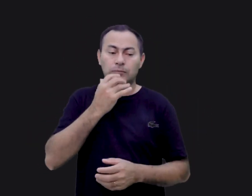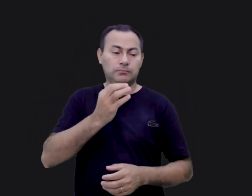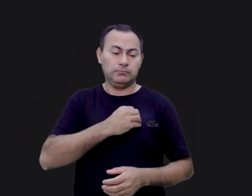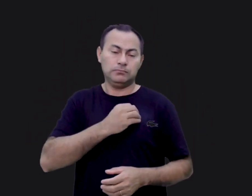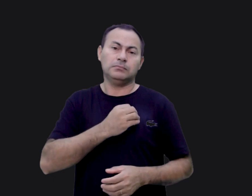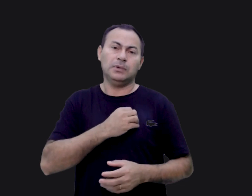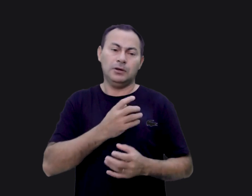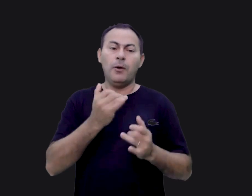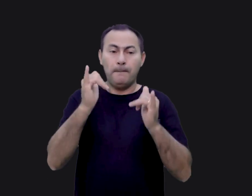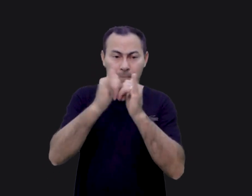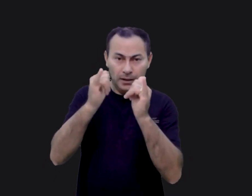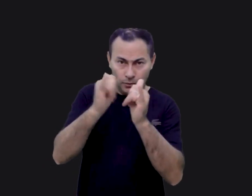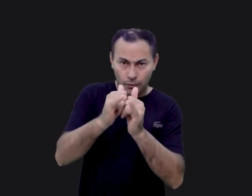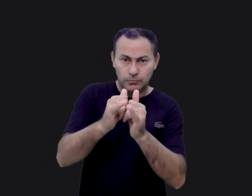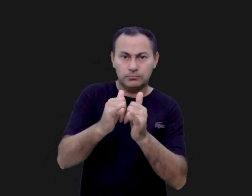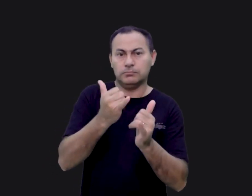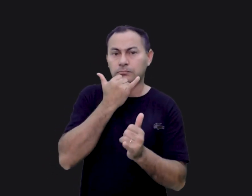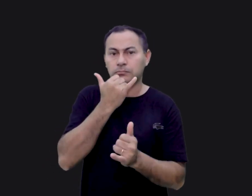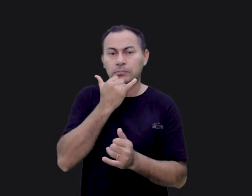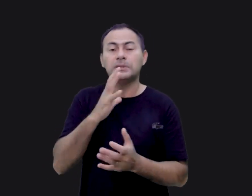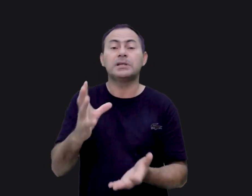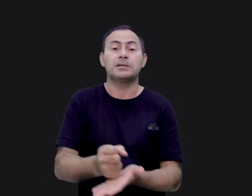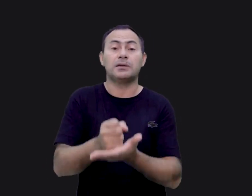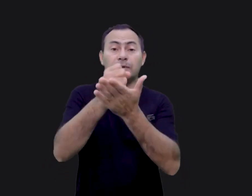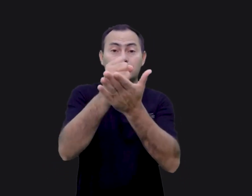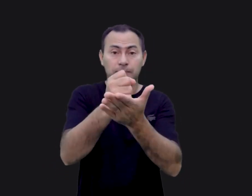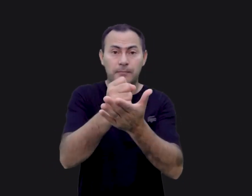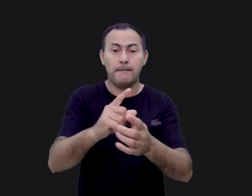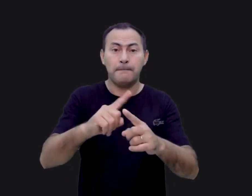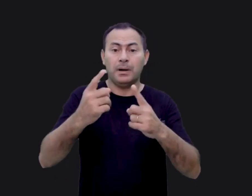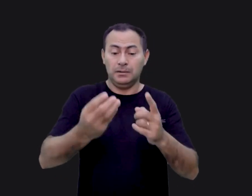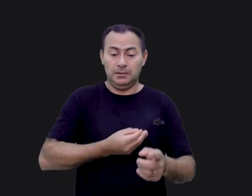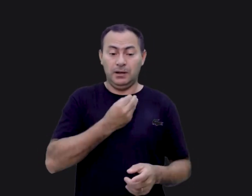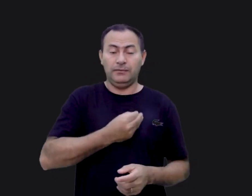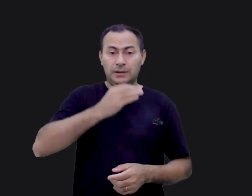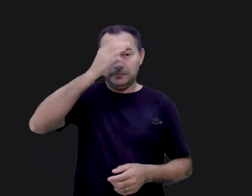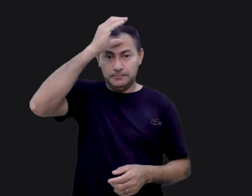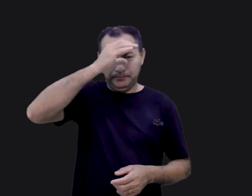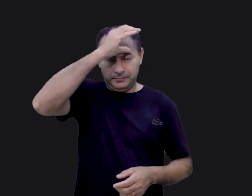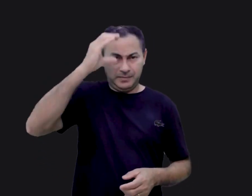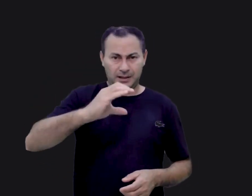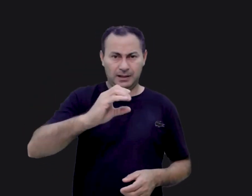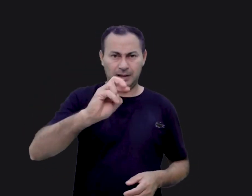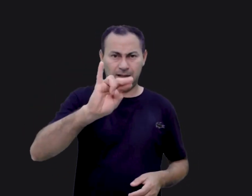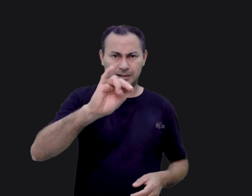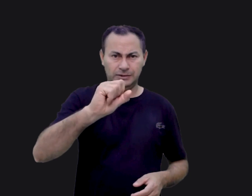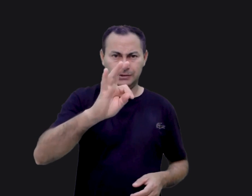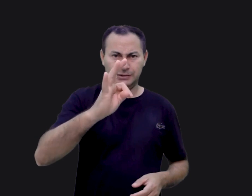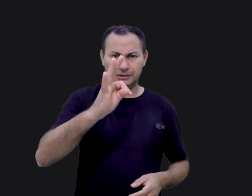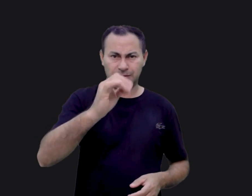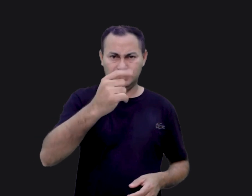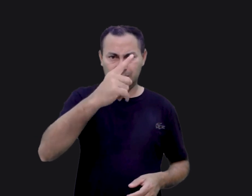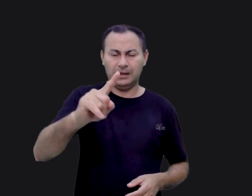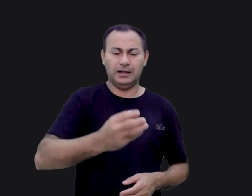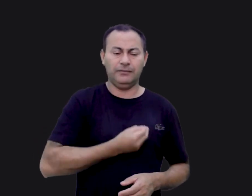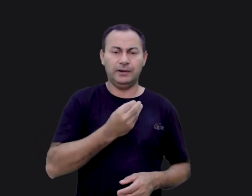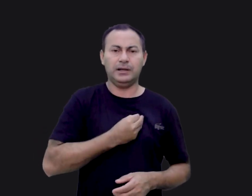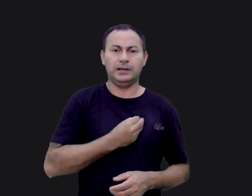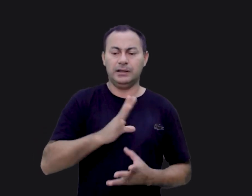perdão. Eu os perdoo. Isso é salvação. Mas na vida cristã, na vida de fé, na vida espiritual, existe mais do que